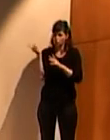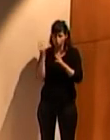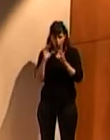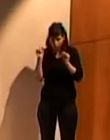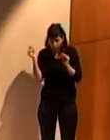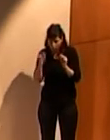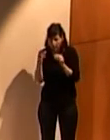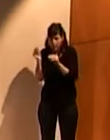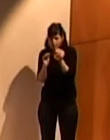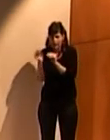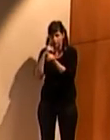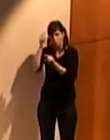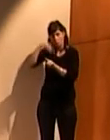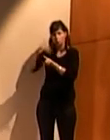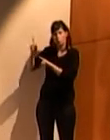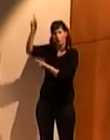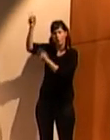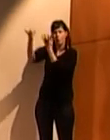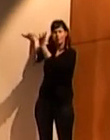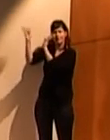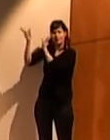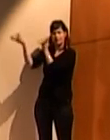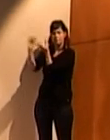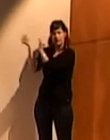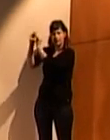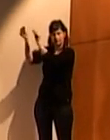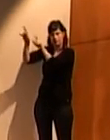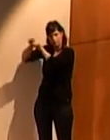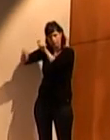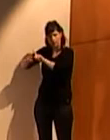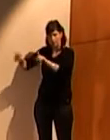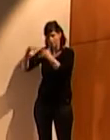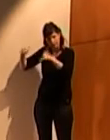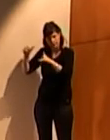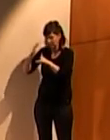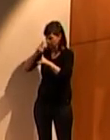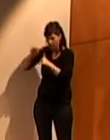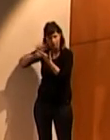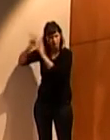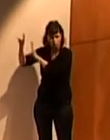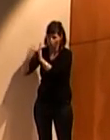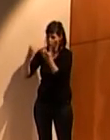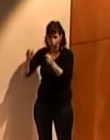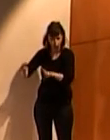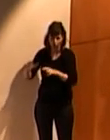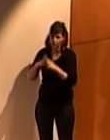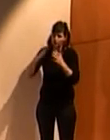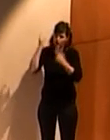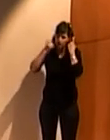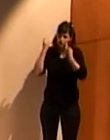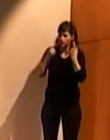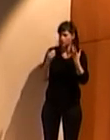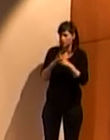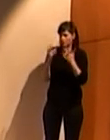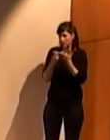considère toujours ça comme une maquette, hein, un prototype non pérenne et voué à évoluer. Et oui, par exemple sur des bureaux, des